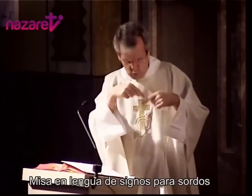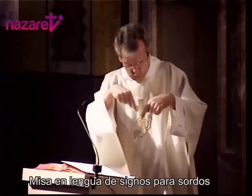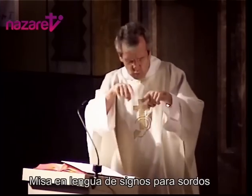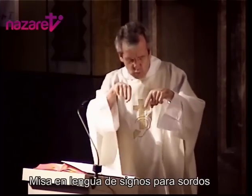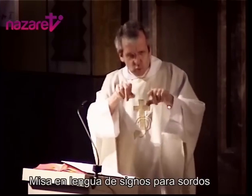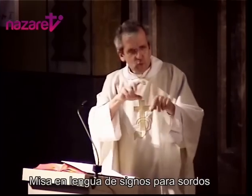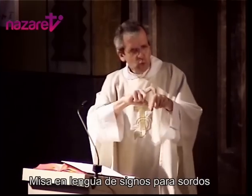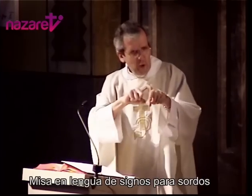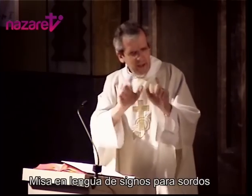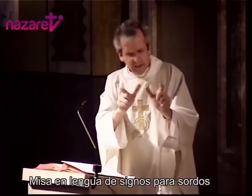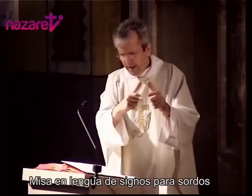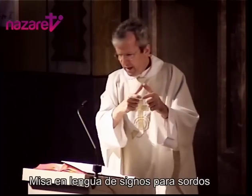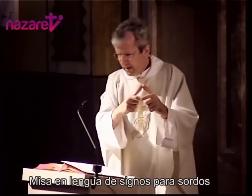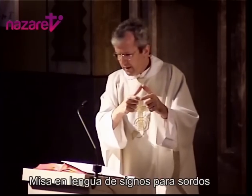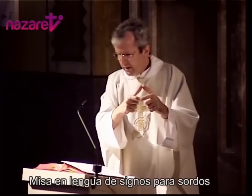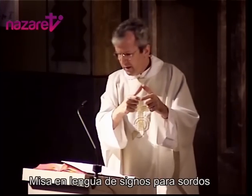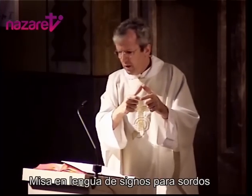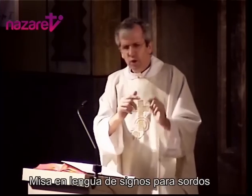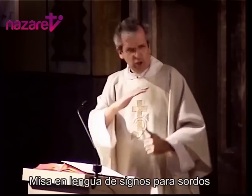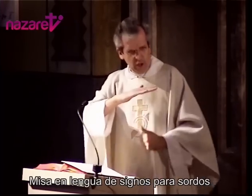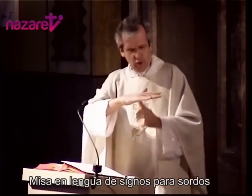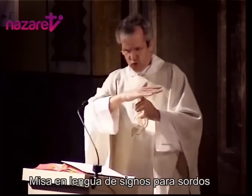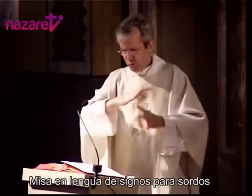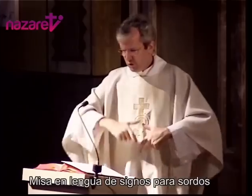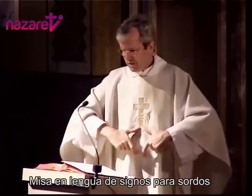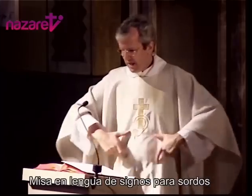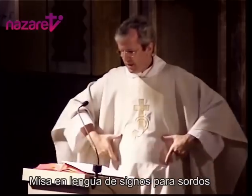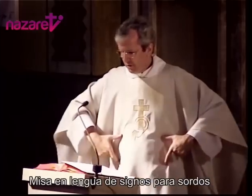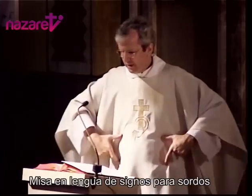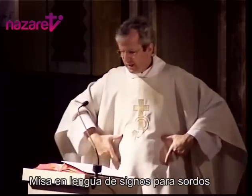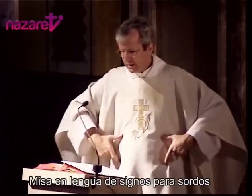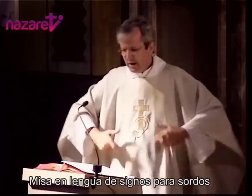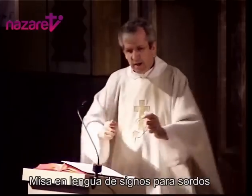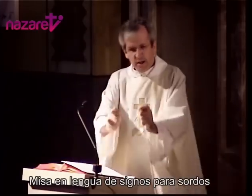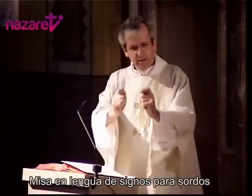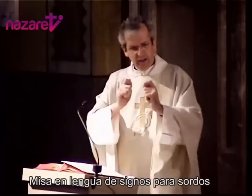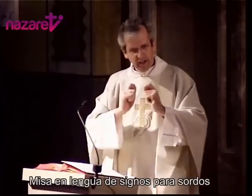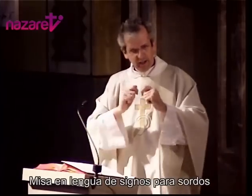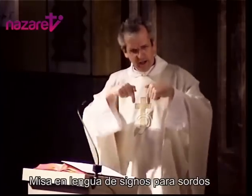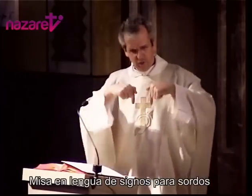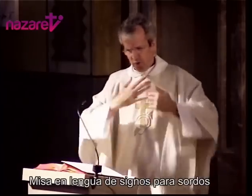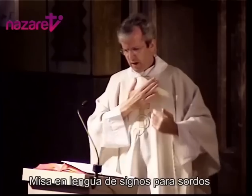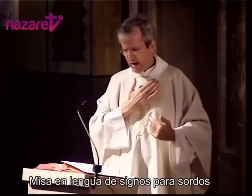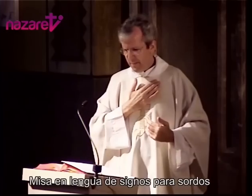¿Tu gente y los sumos sacerdotes te han entregado a mí?